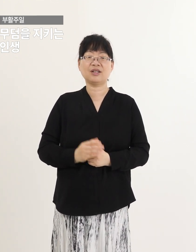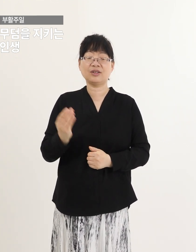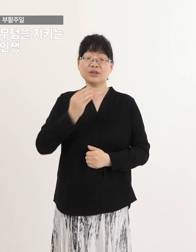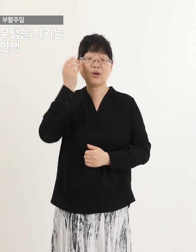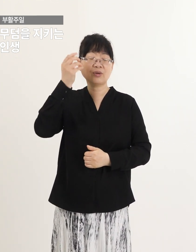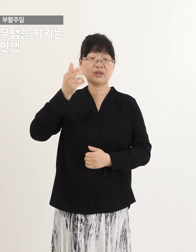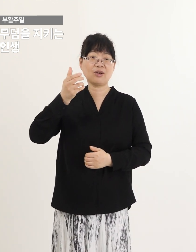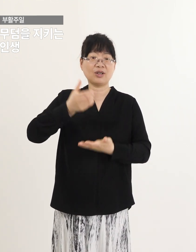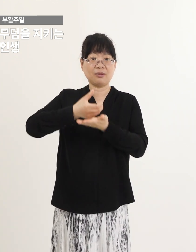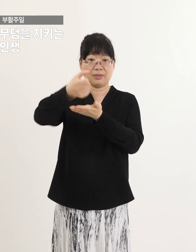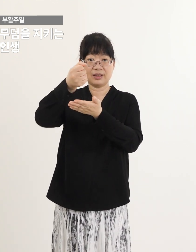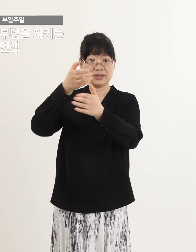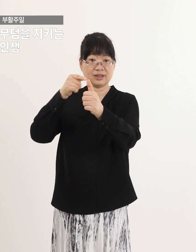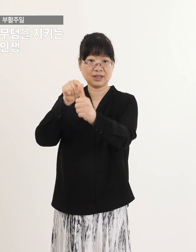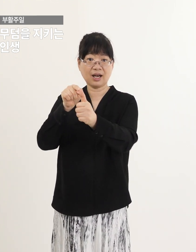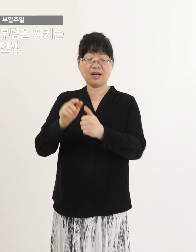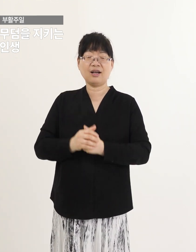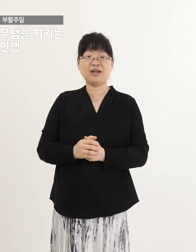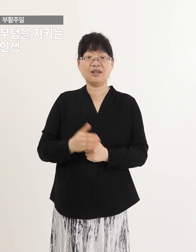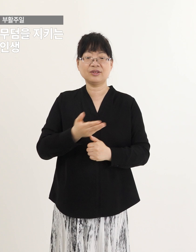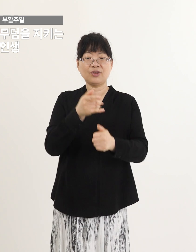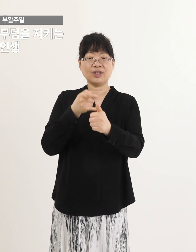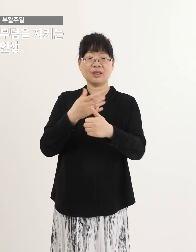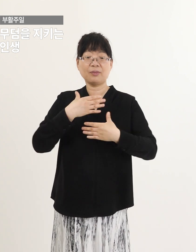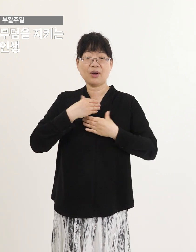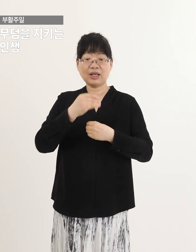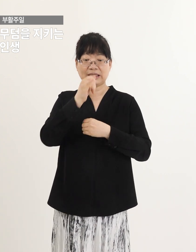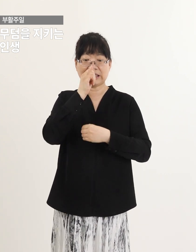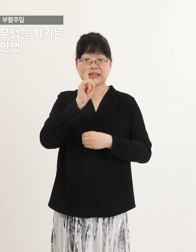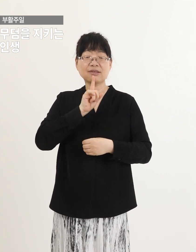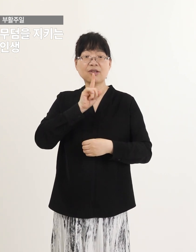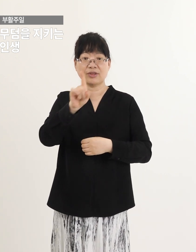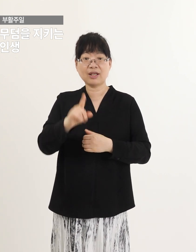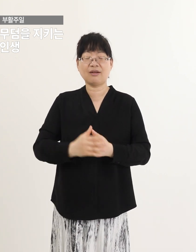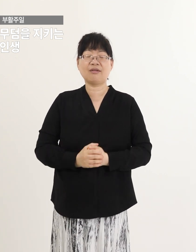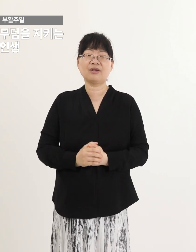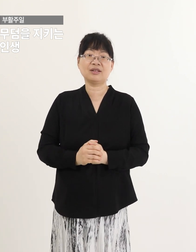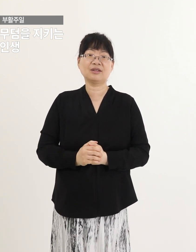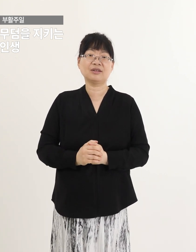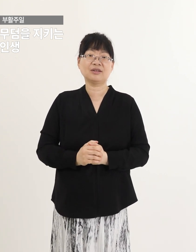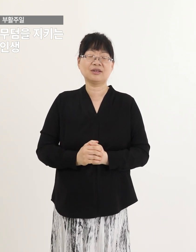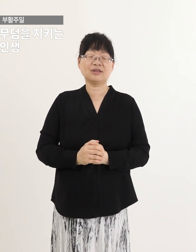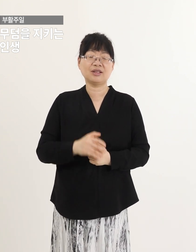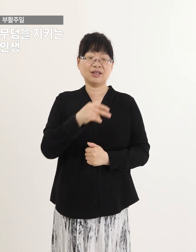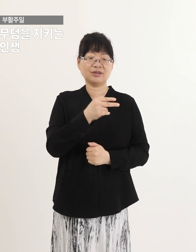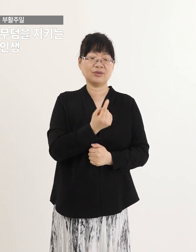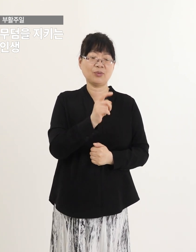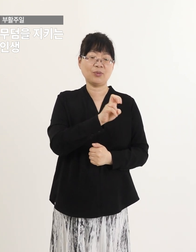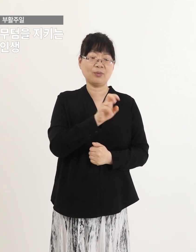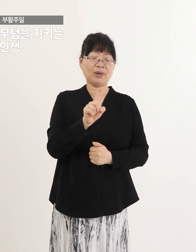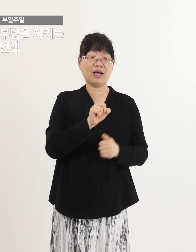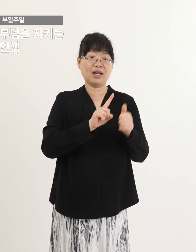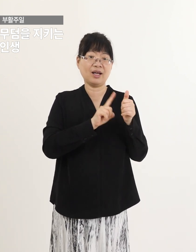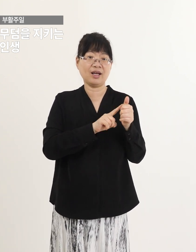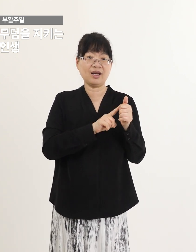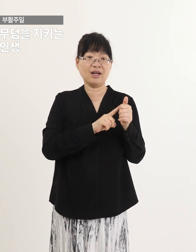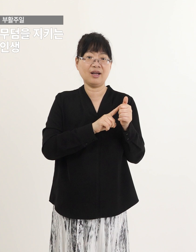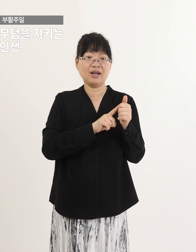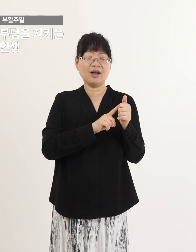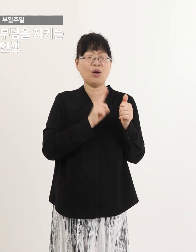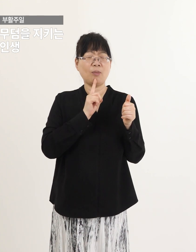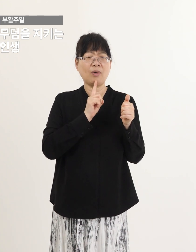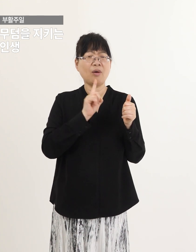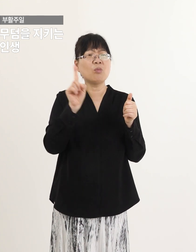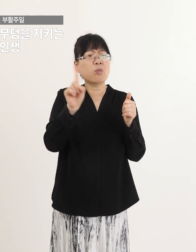성령을 받으라 너에게 평안이 있을지어다. 그러니까 도마가 이 도시가 뭐라